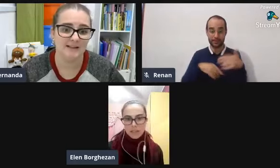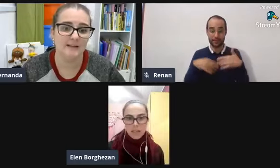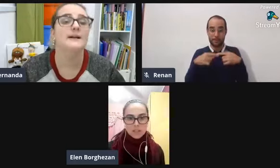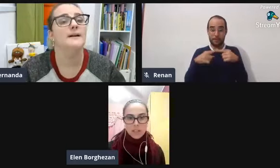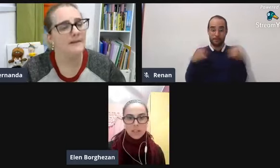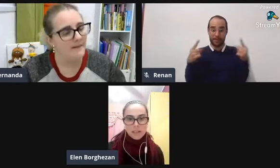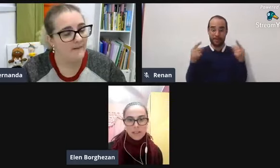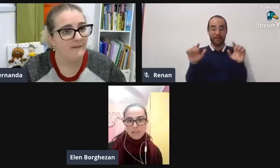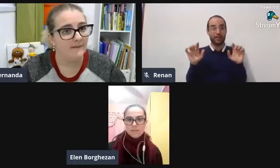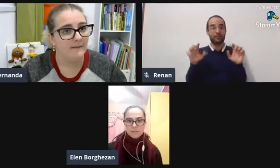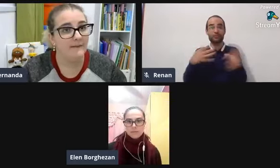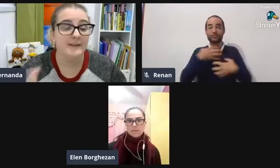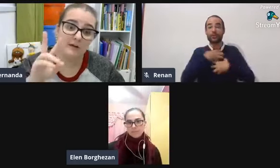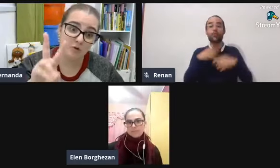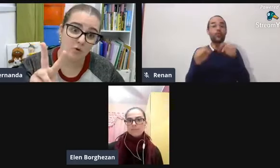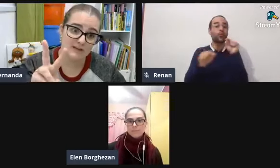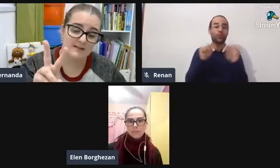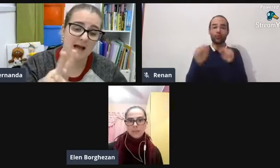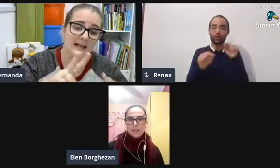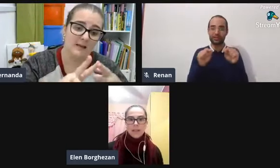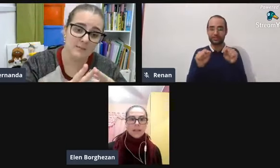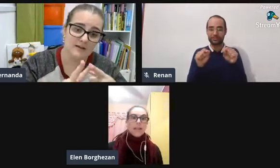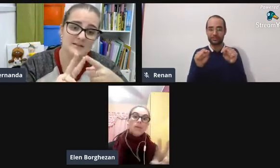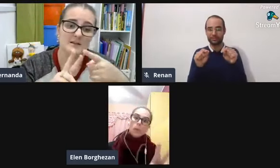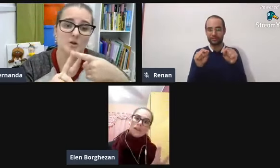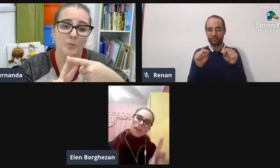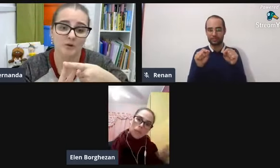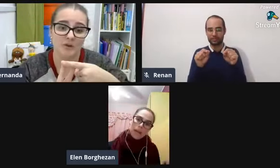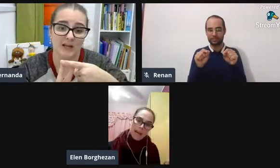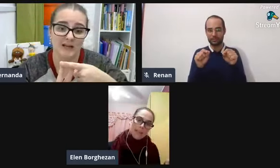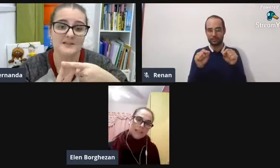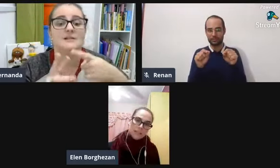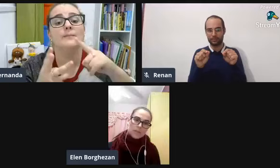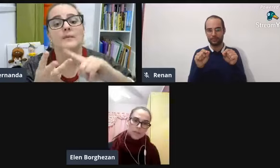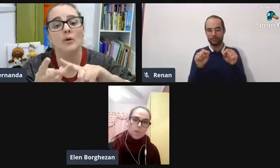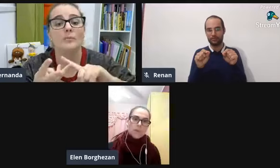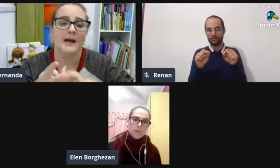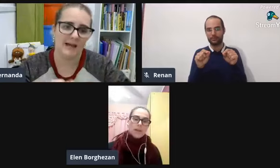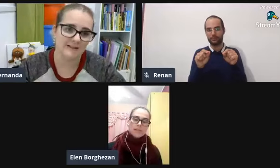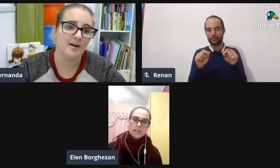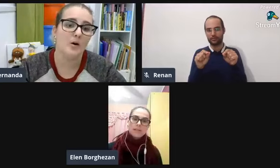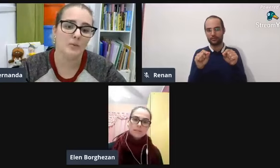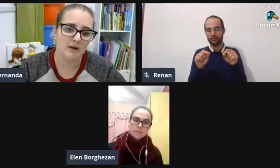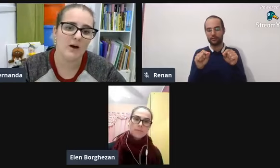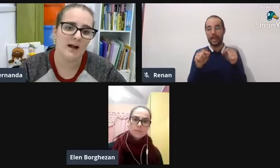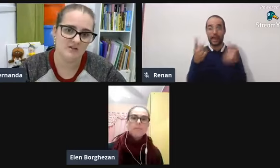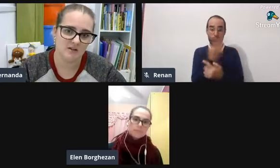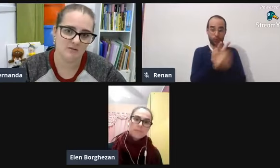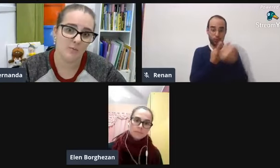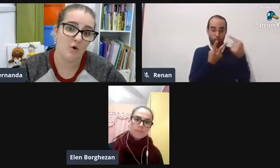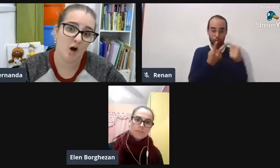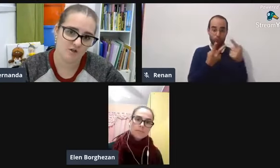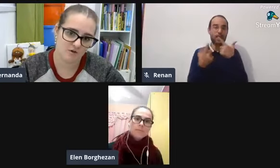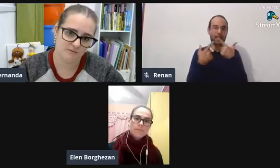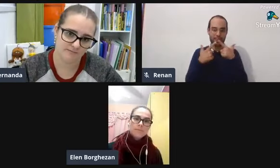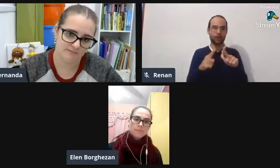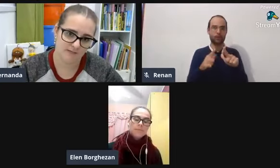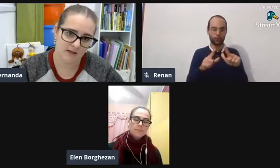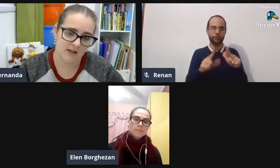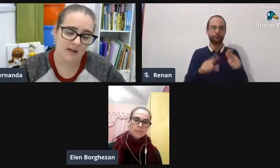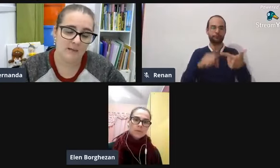línguas, na verdade, dali, né? Duas. A Libras... Duas, o Braille não, né? E o português. O Braille entra como linguagem, como